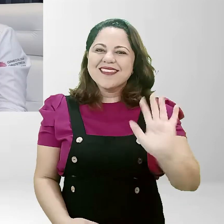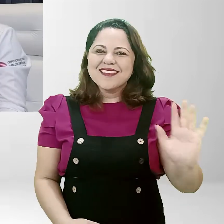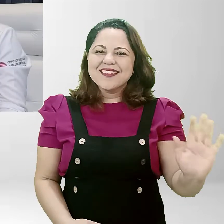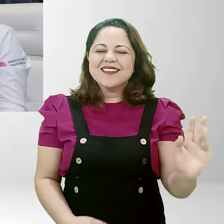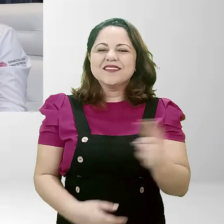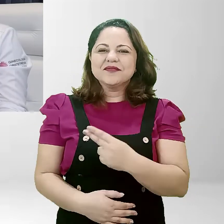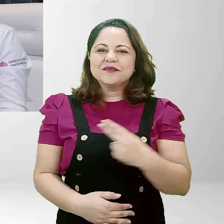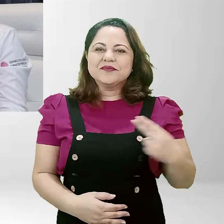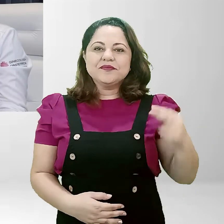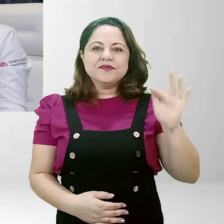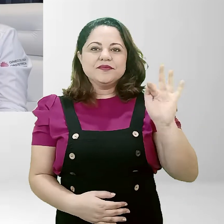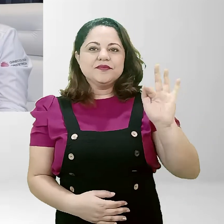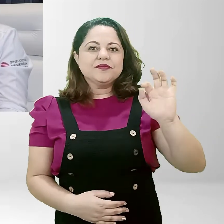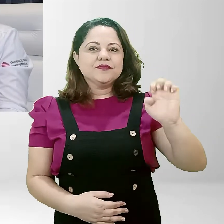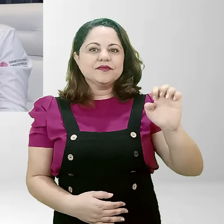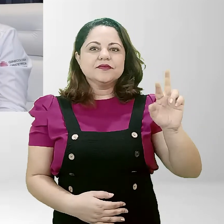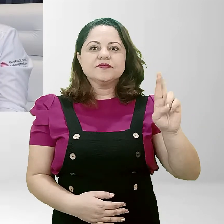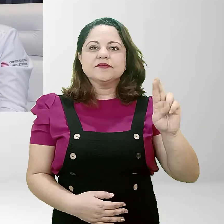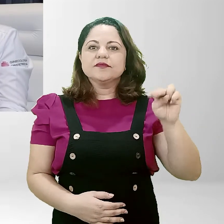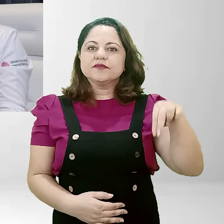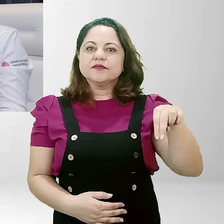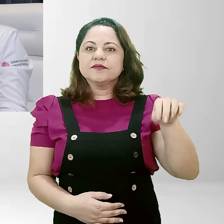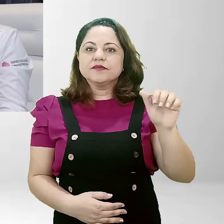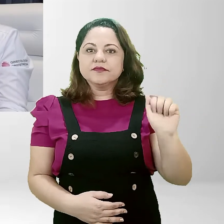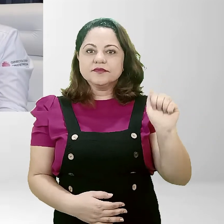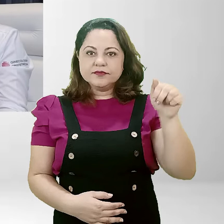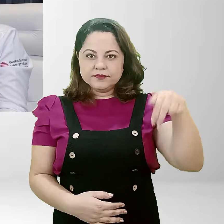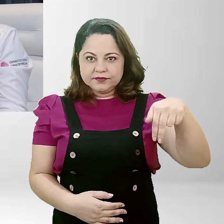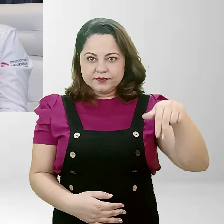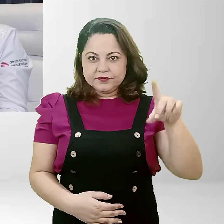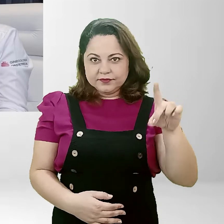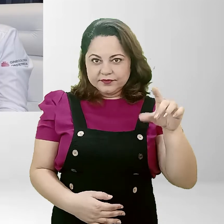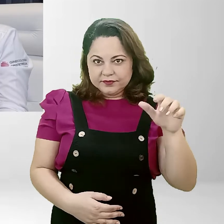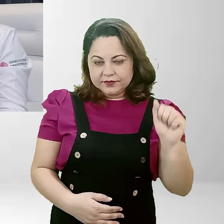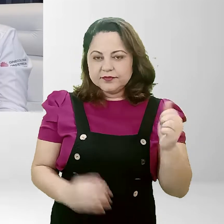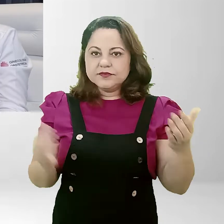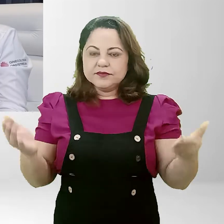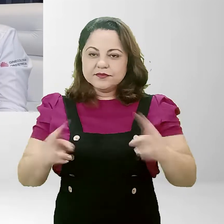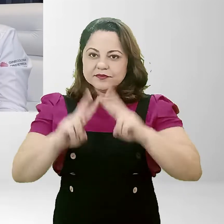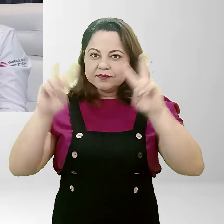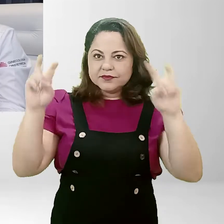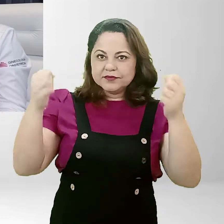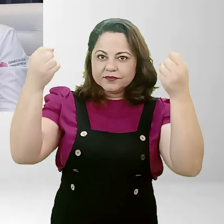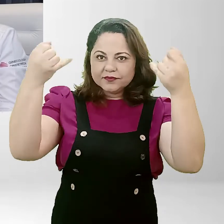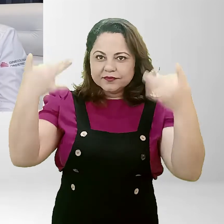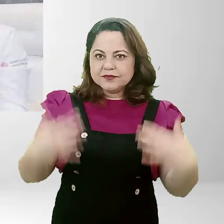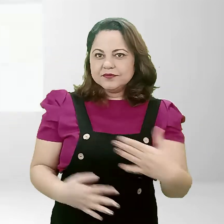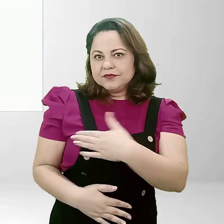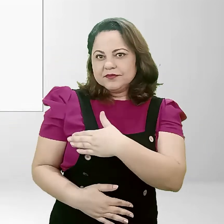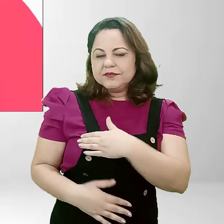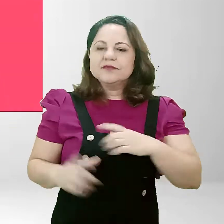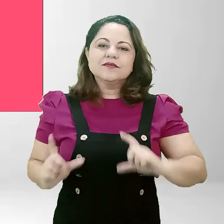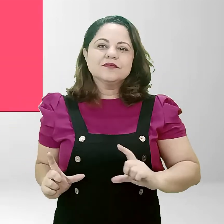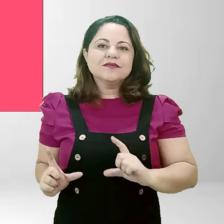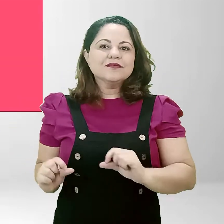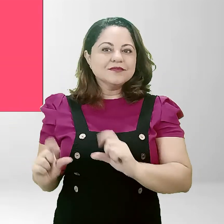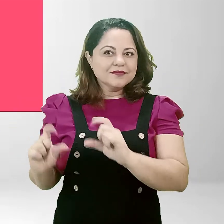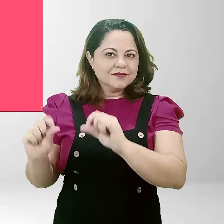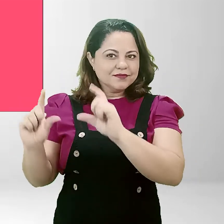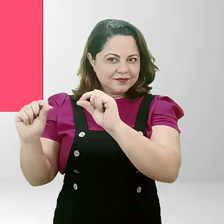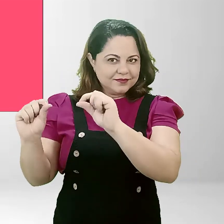Oi, eu sou a doutora Fernanda Torras, médica ginecologista e mastologista, e hoje eu vou falar sobre câncer de mama.